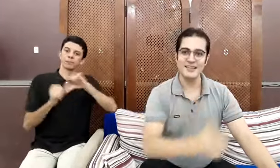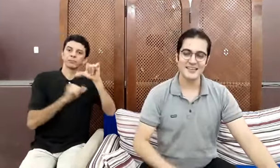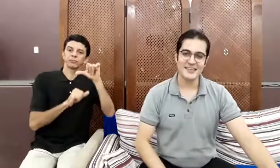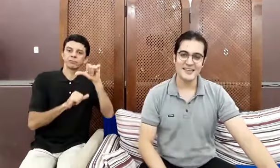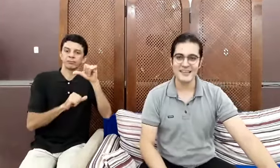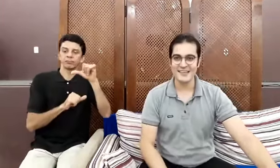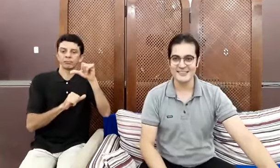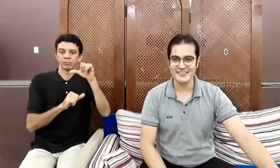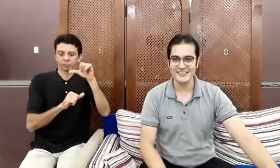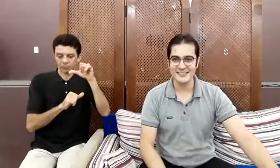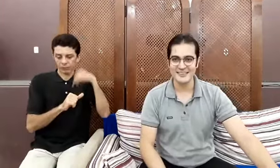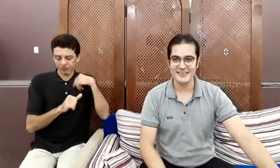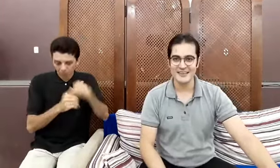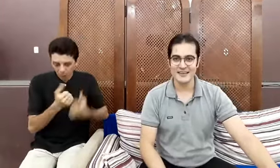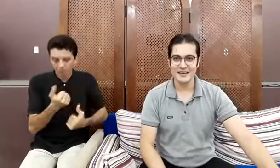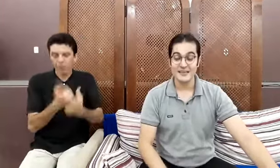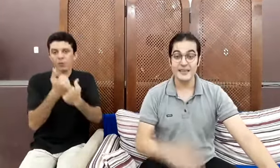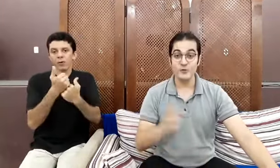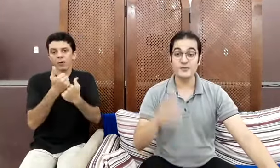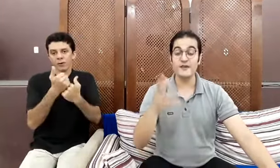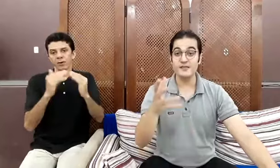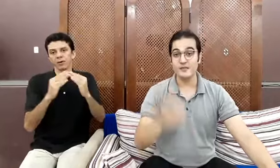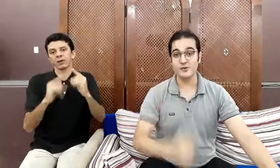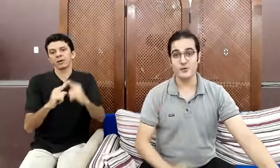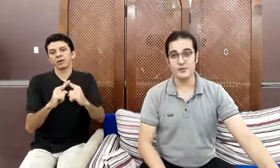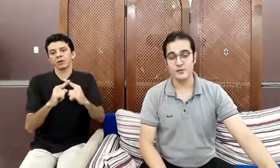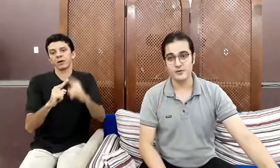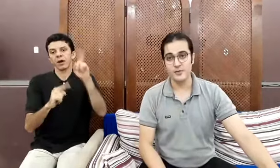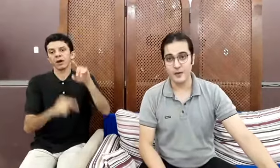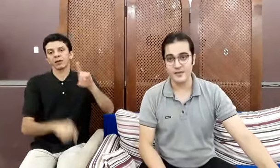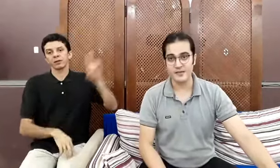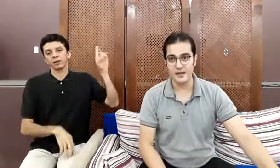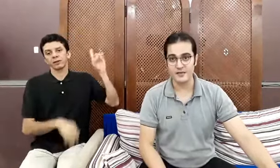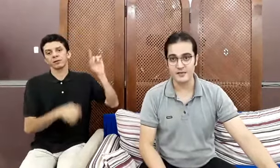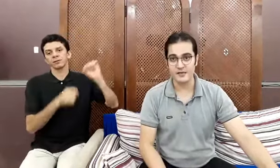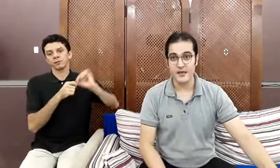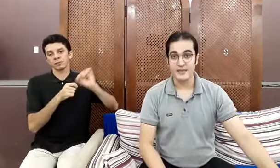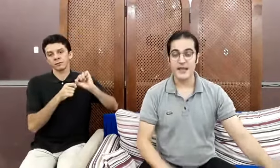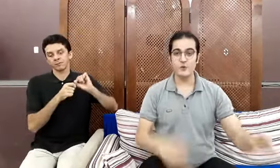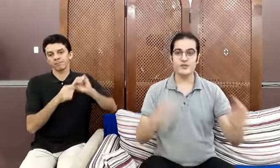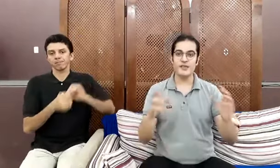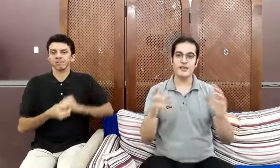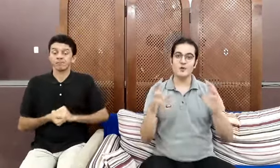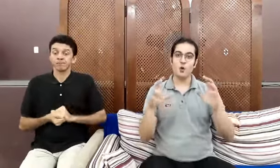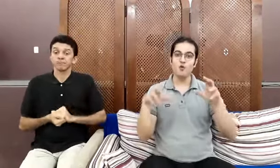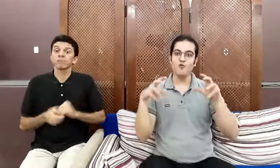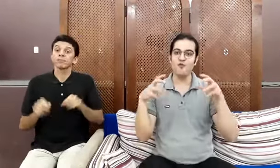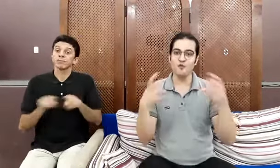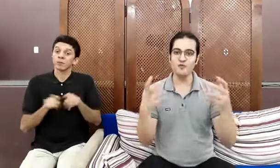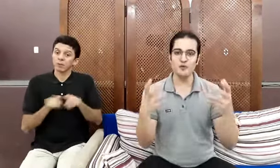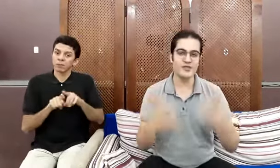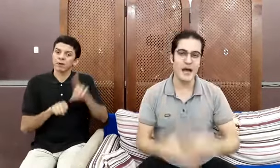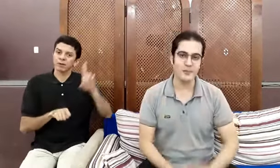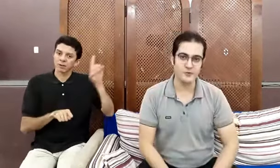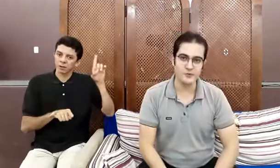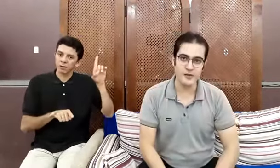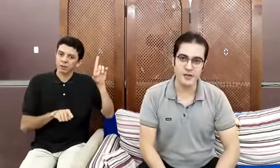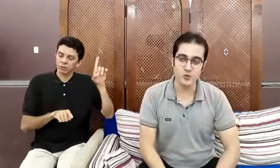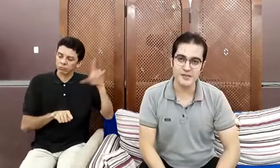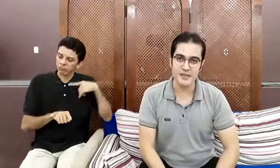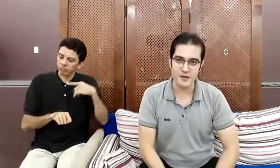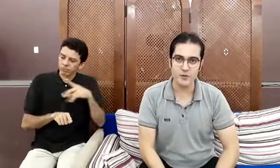coluna da igreja. Deus faz isso, meus irmãos, em meio às crises. Deus, ele confunde os